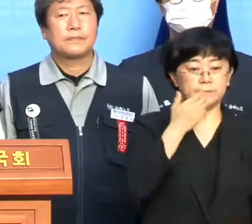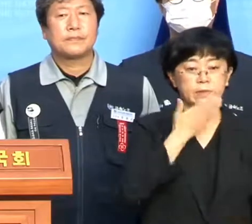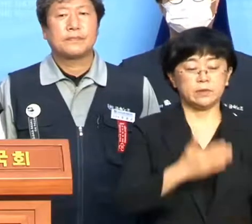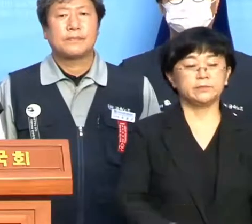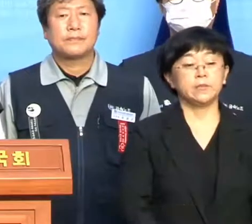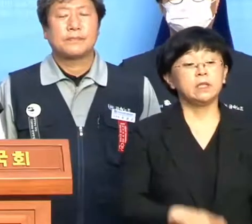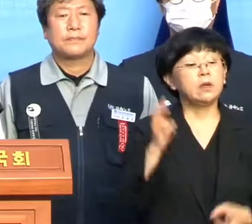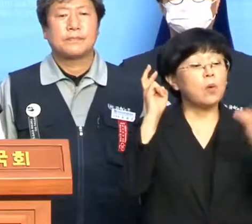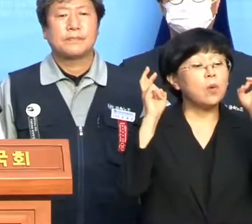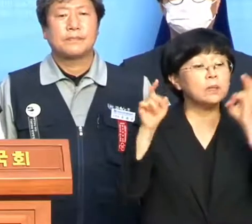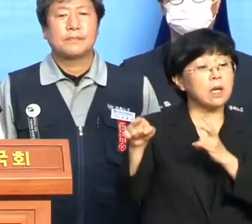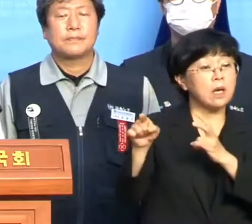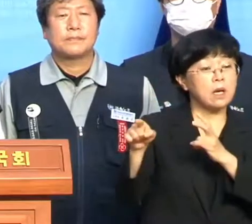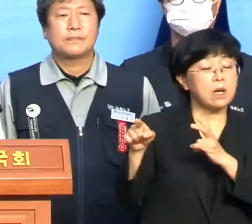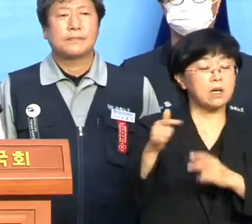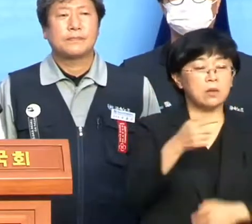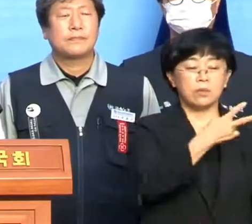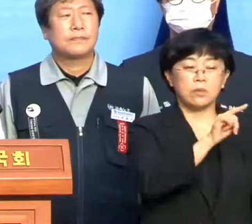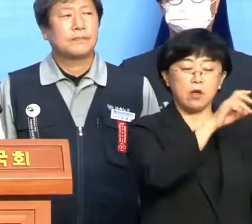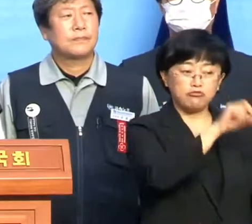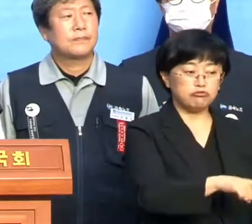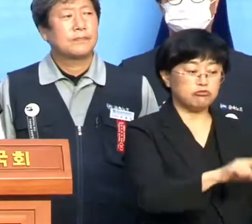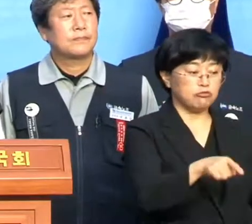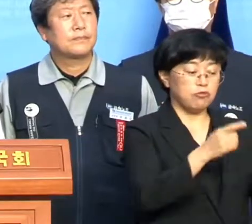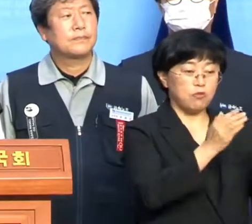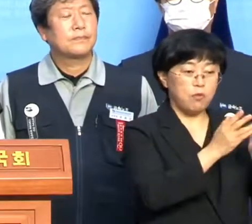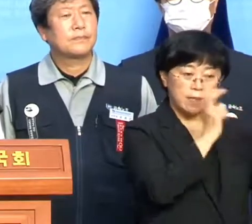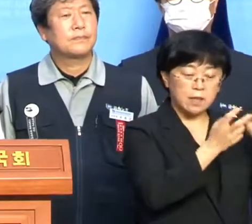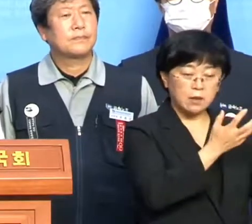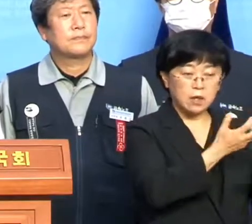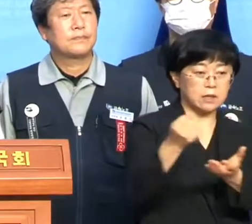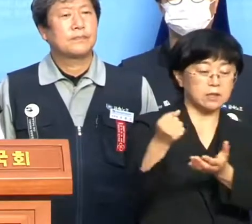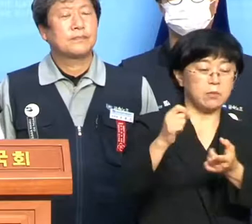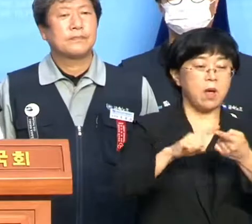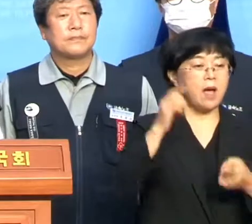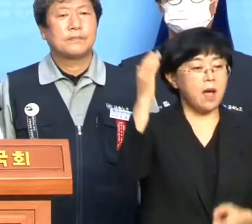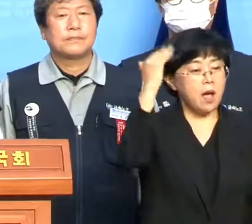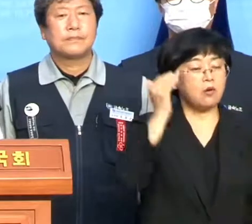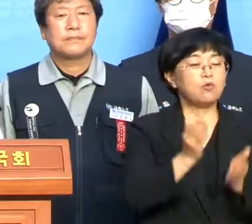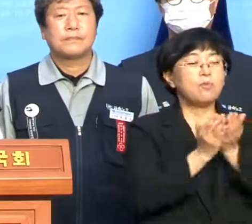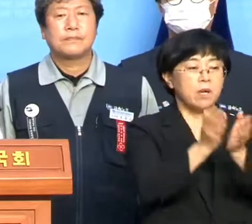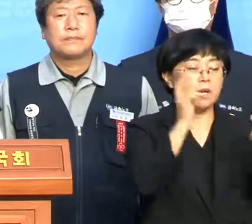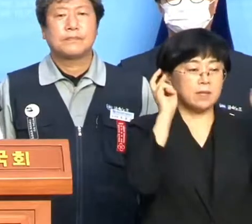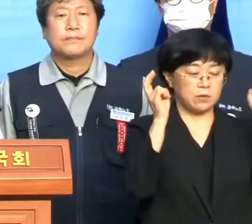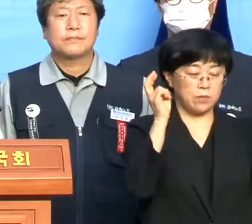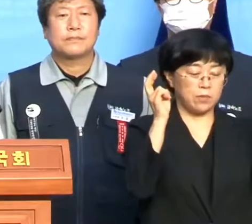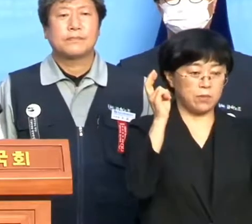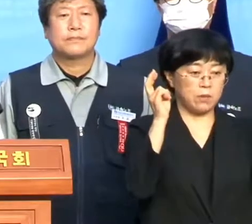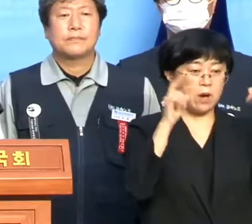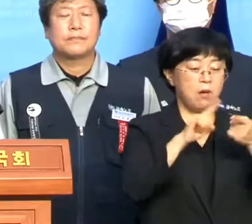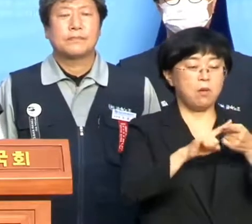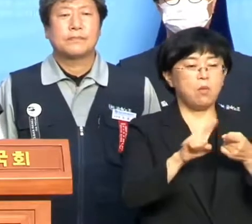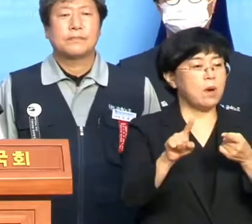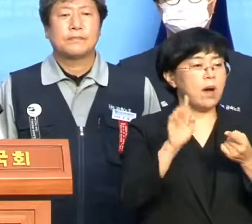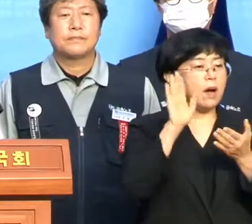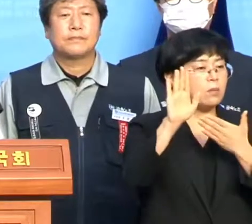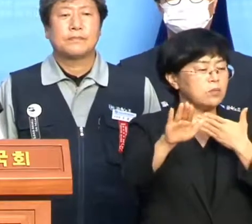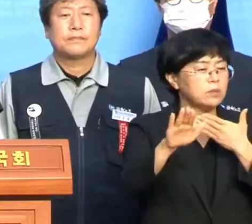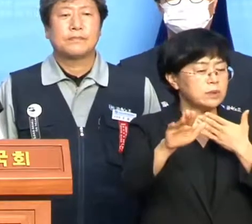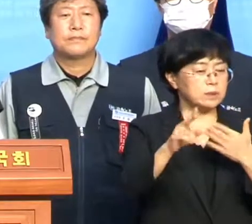이런 회사가 대우조선해양 까지 인수 한다면 한국 조순 산업생태계 는 어떻게 될지